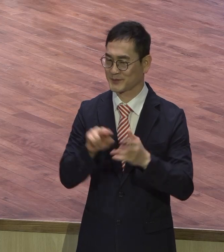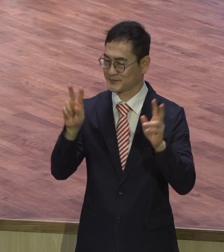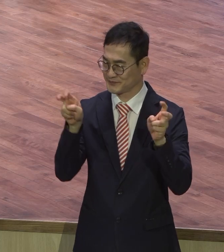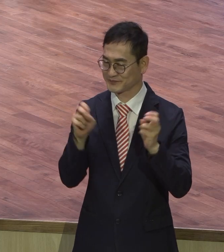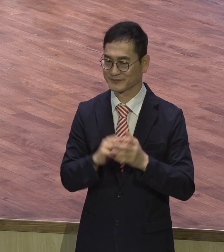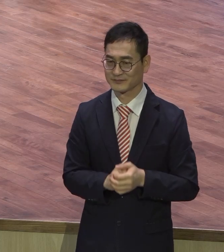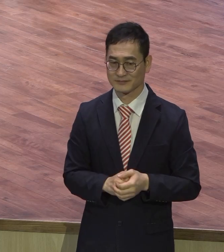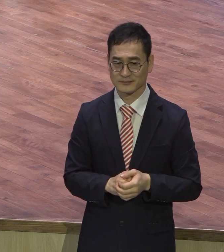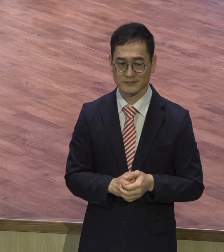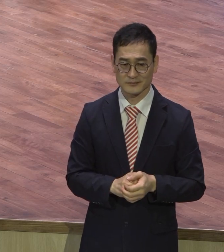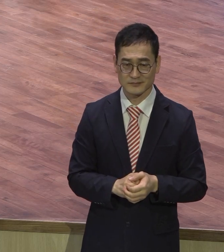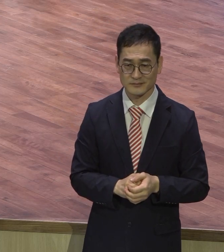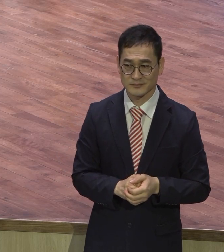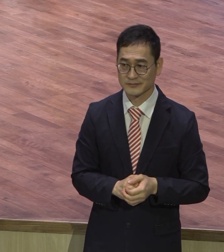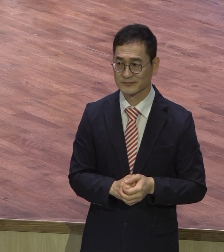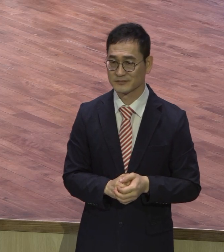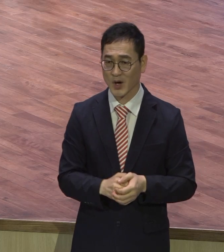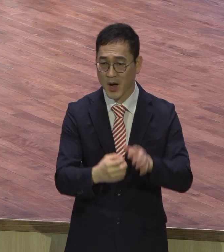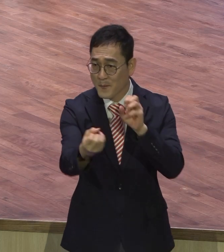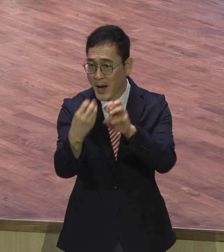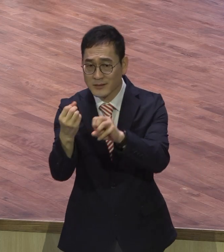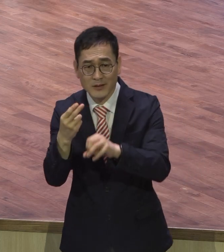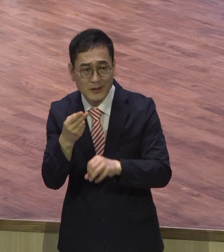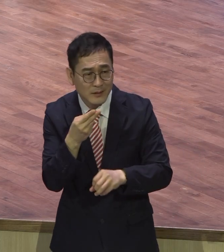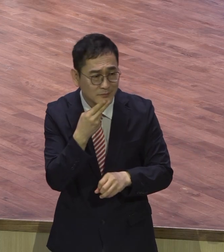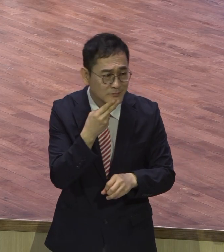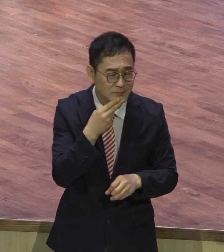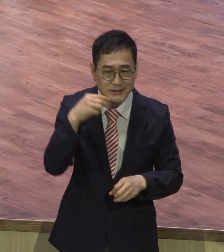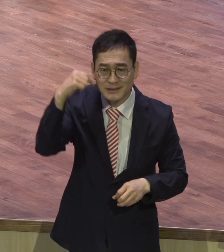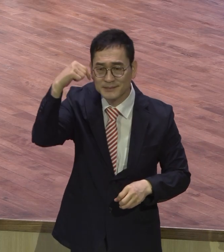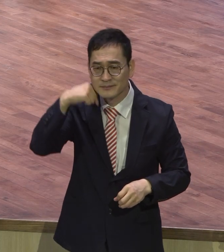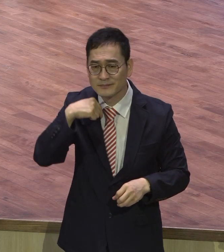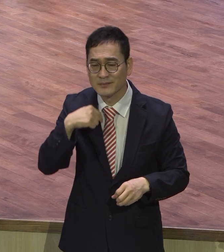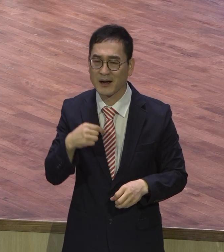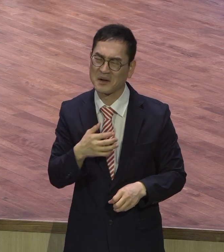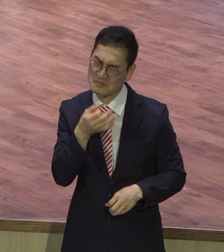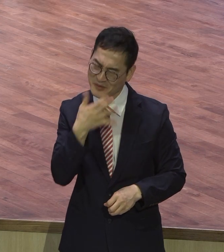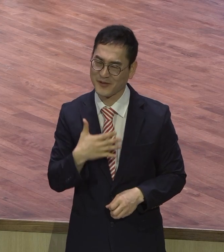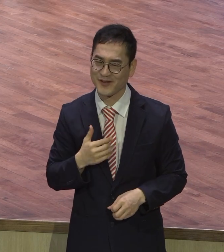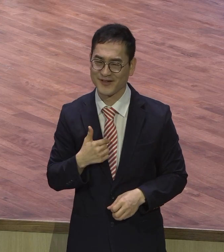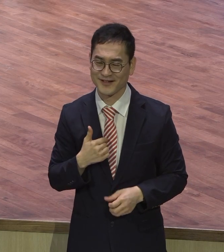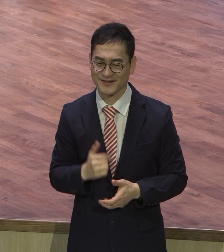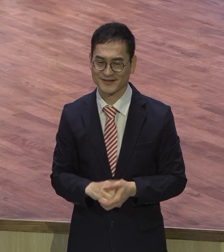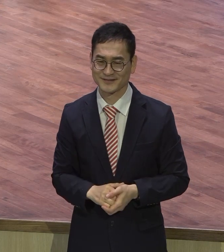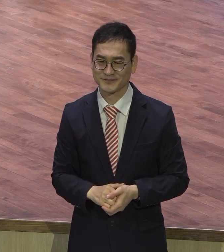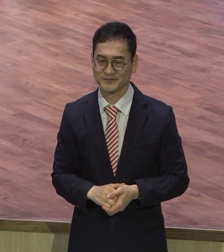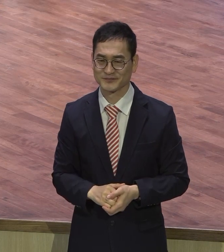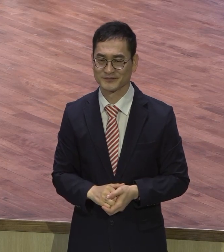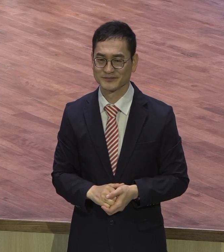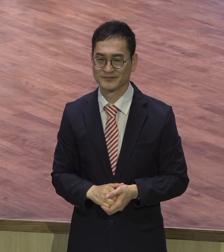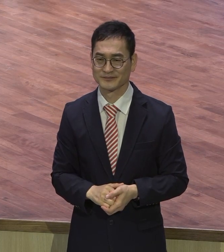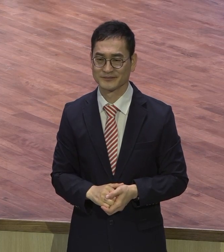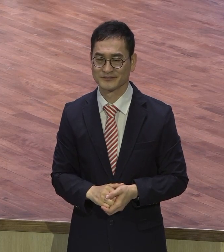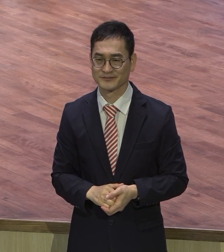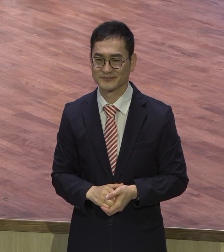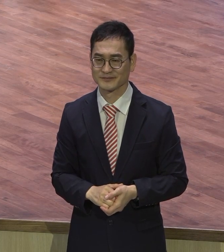여러분들이 정신 바짝 차리고 저도 말할 것도 없고 영적으로 그렇게 몰입하지 않으면